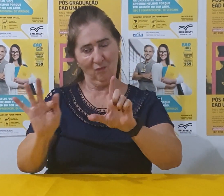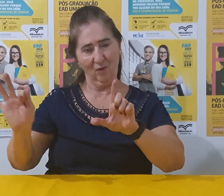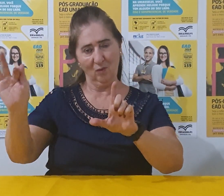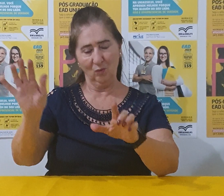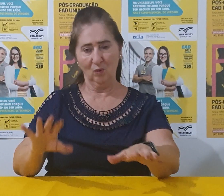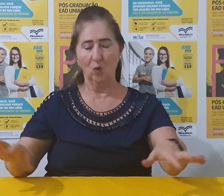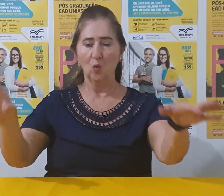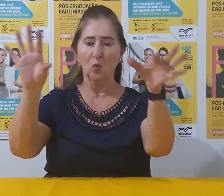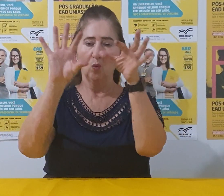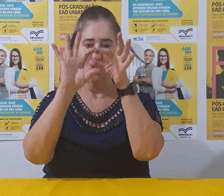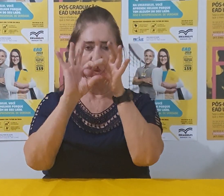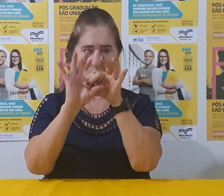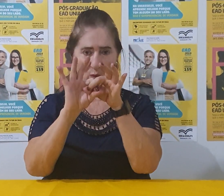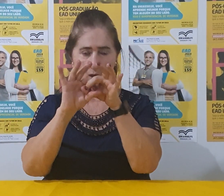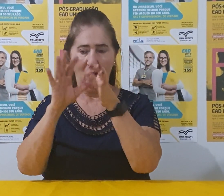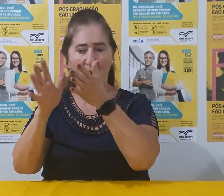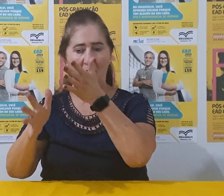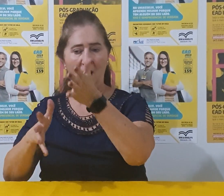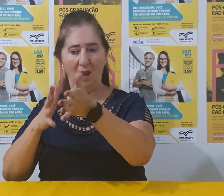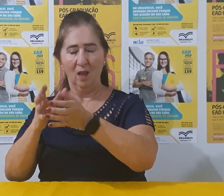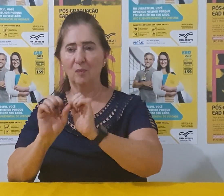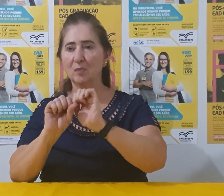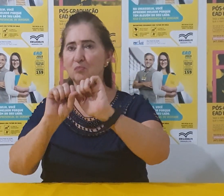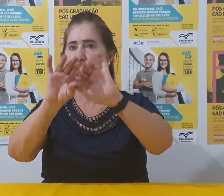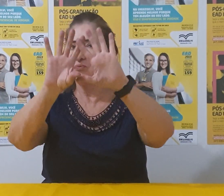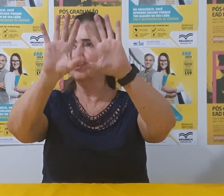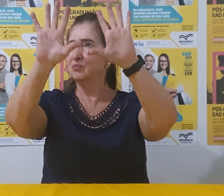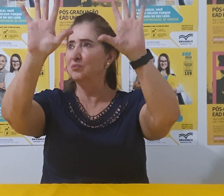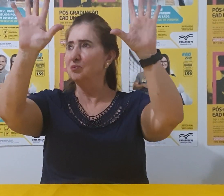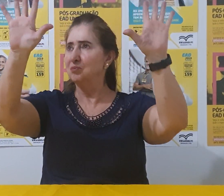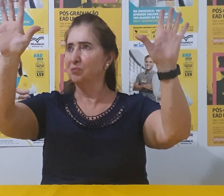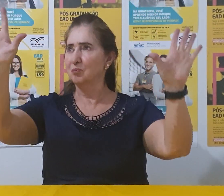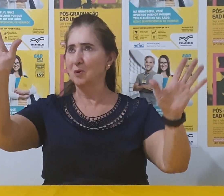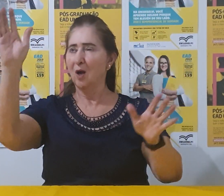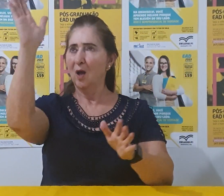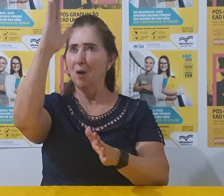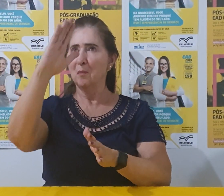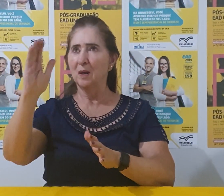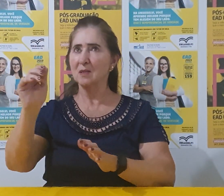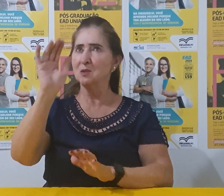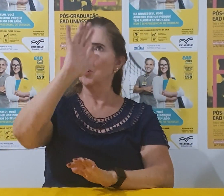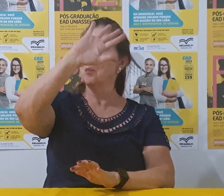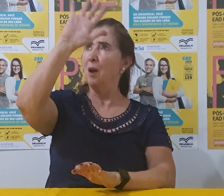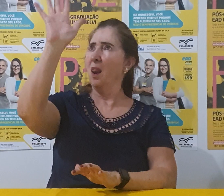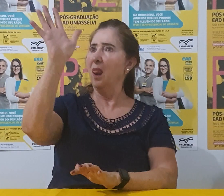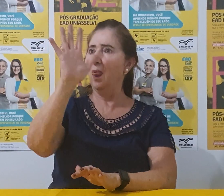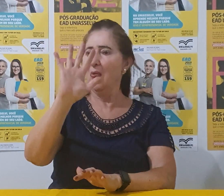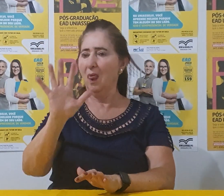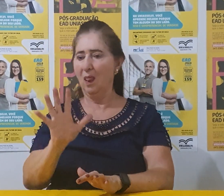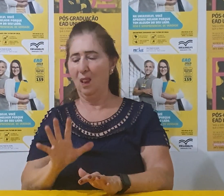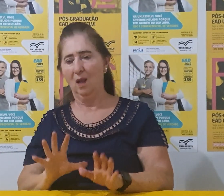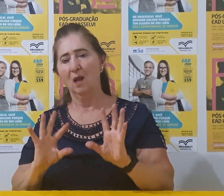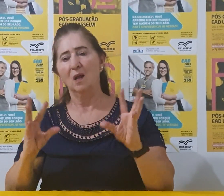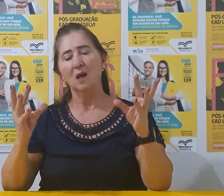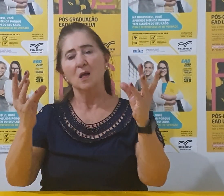das Libras pelo país, além das leis e decretos que são caminhos que venham possibilitar